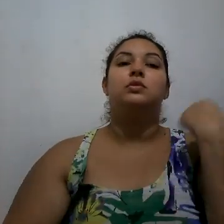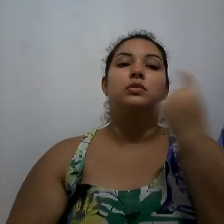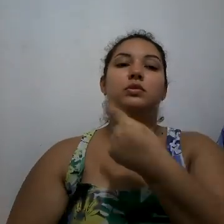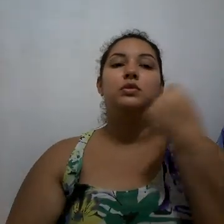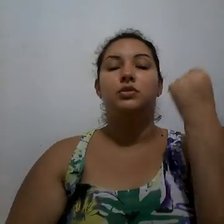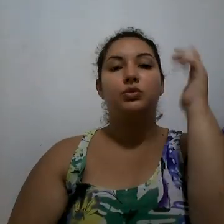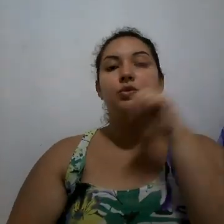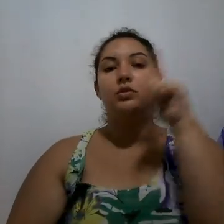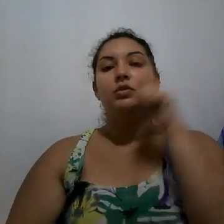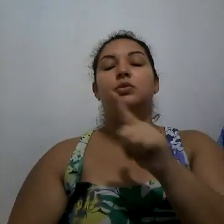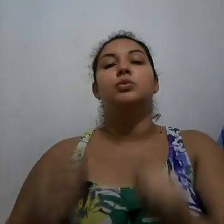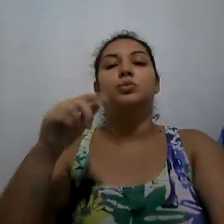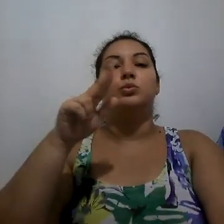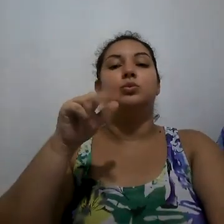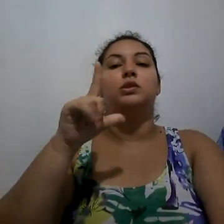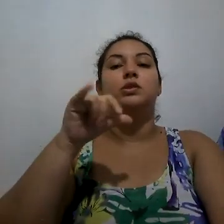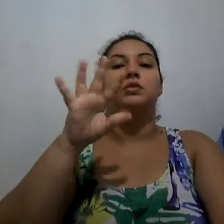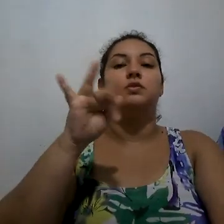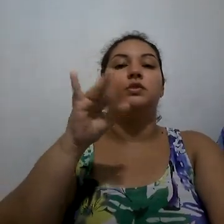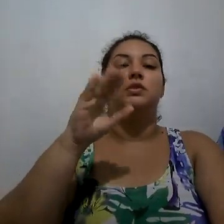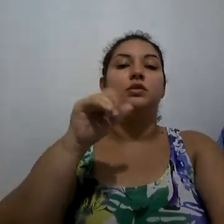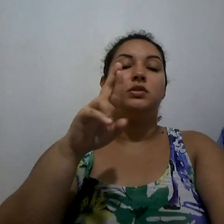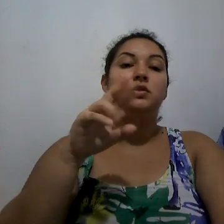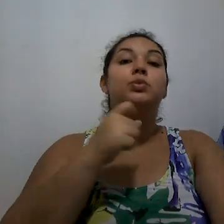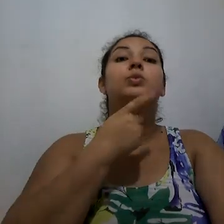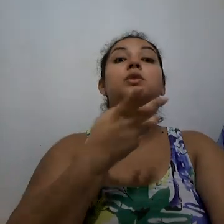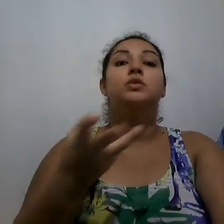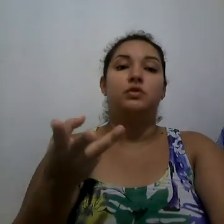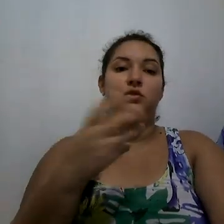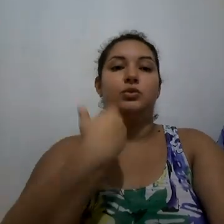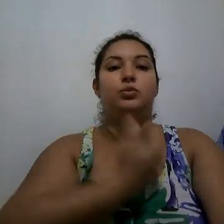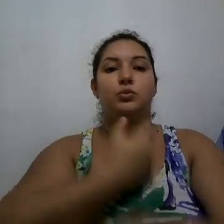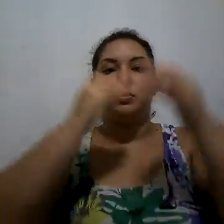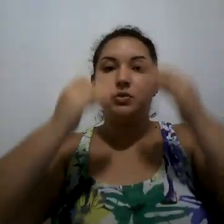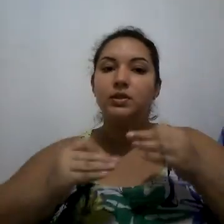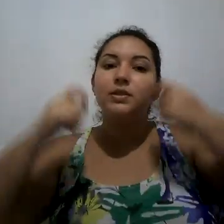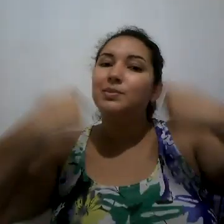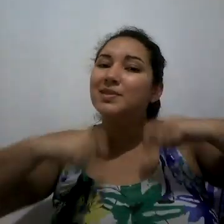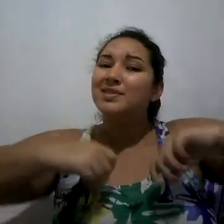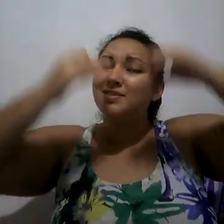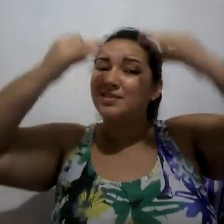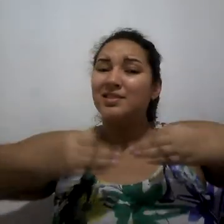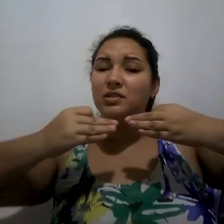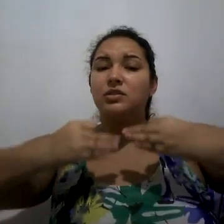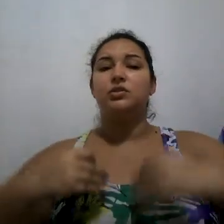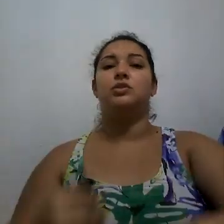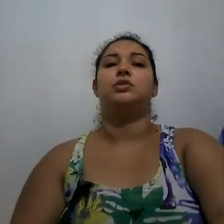e quantificar, né? Vamos dizer, quantificar de forma exata, precisa, certinha, o quanto tem de